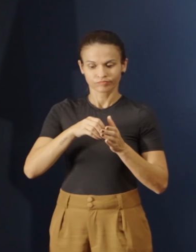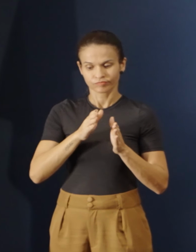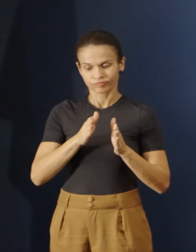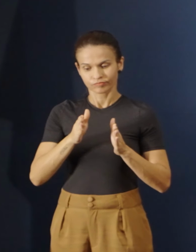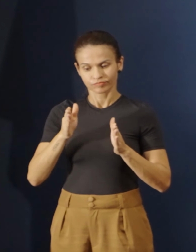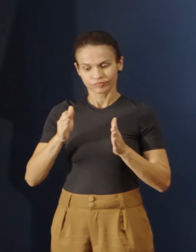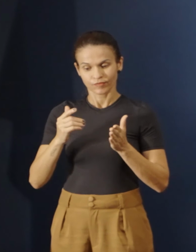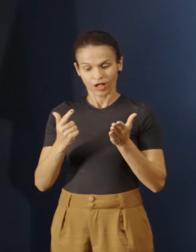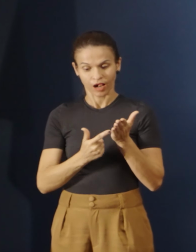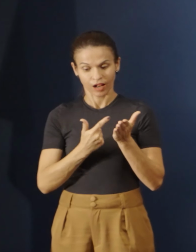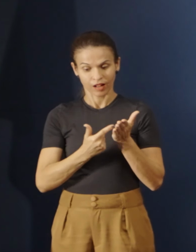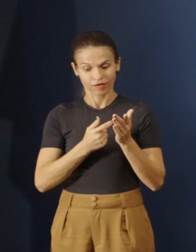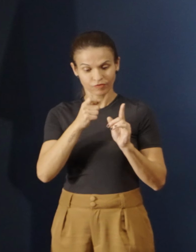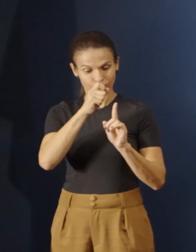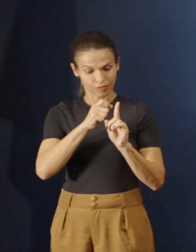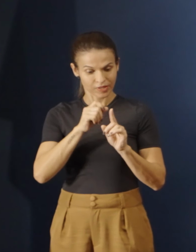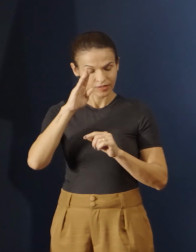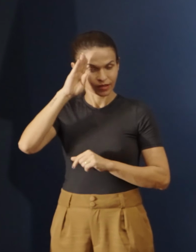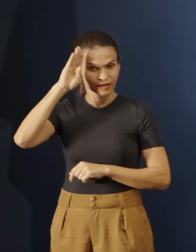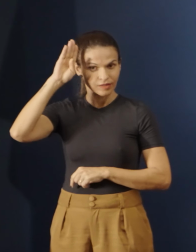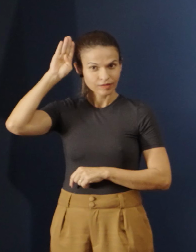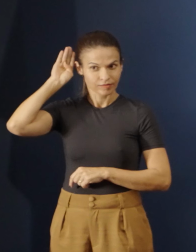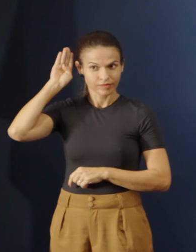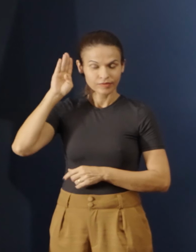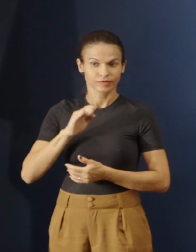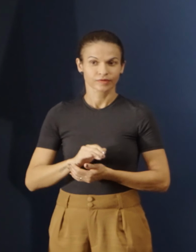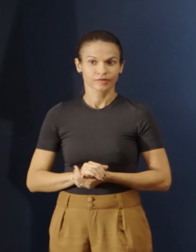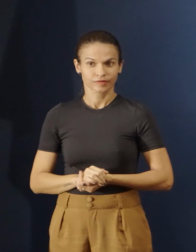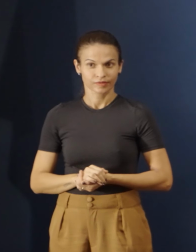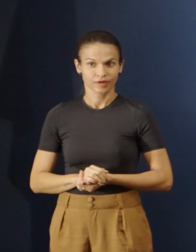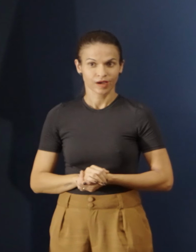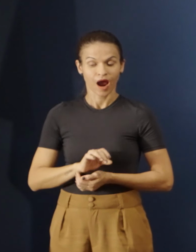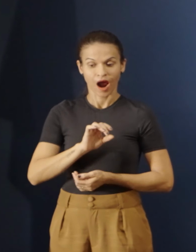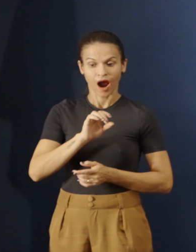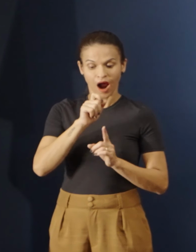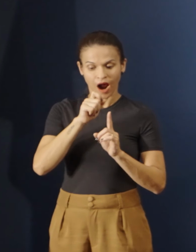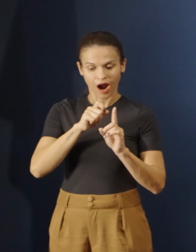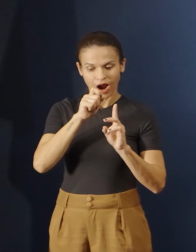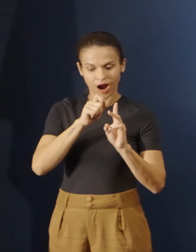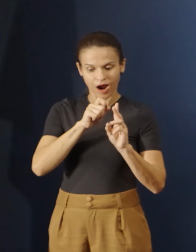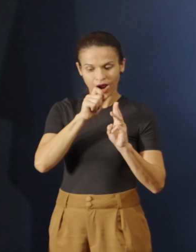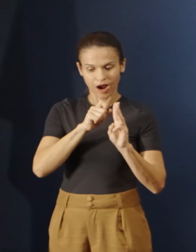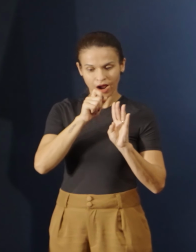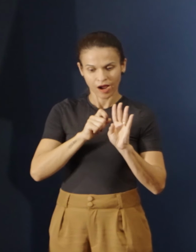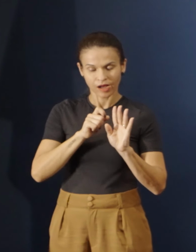chama Livro do Mês na Academia. Cada mês a gente